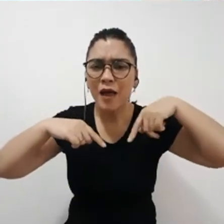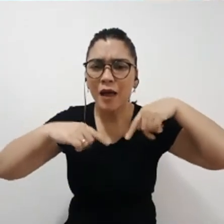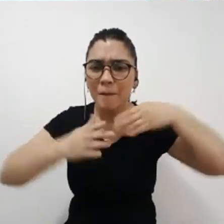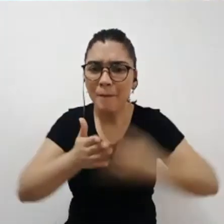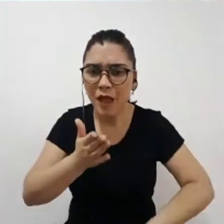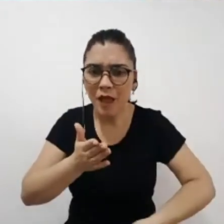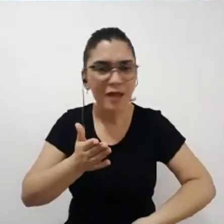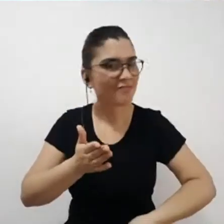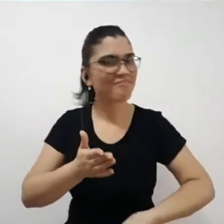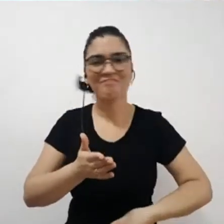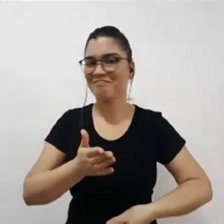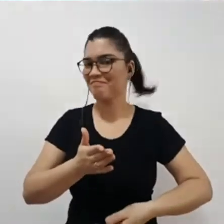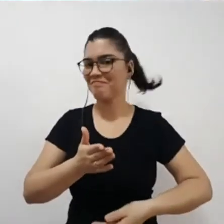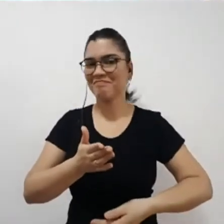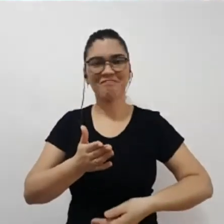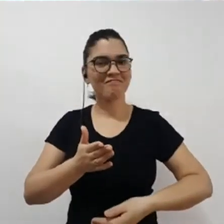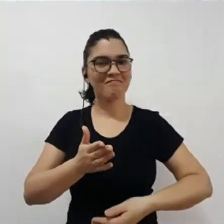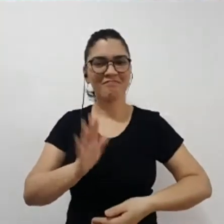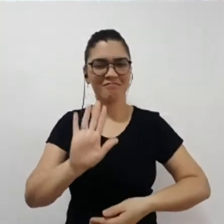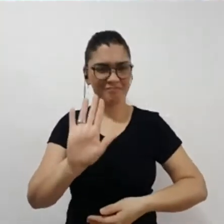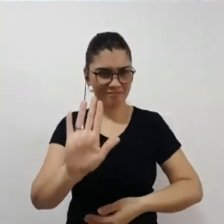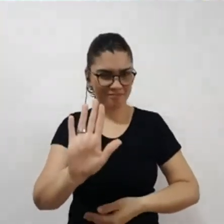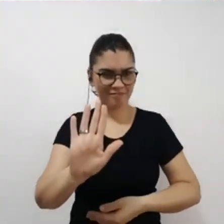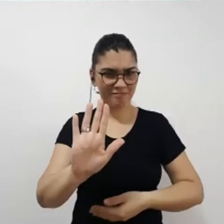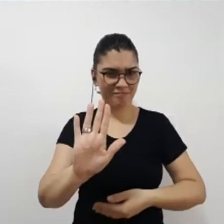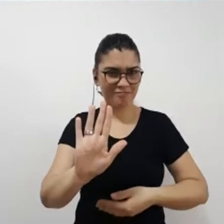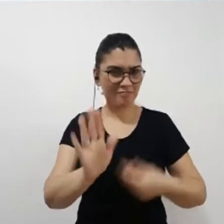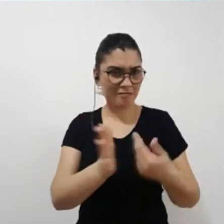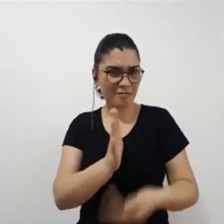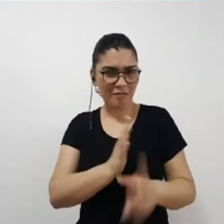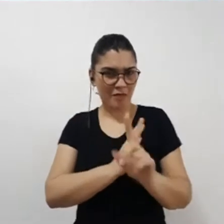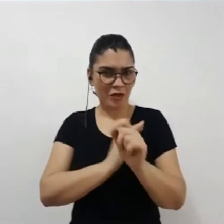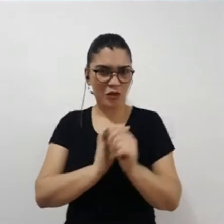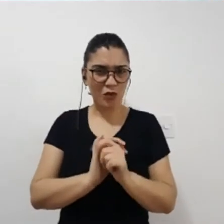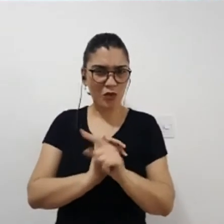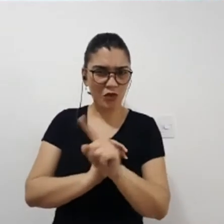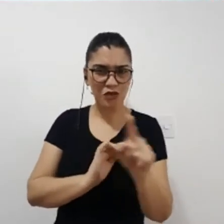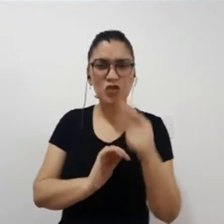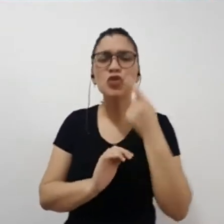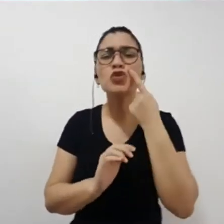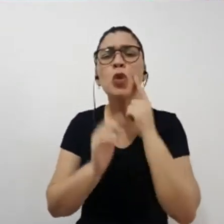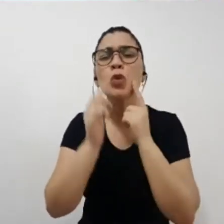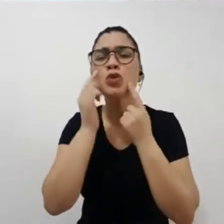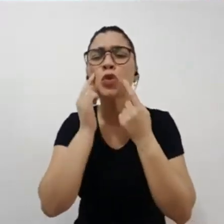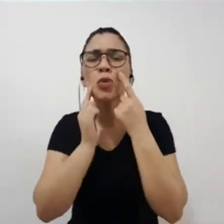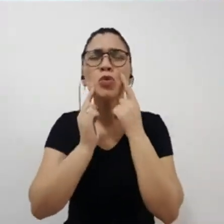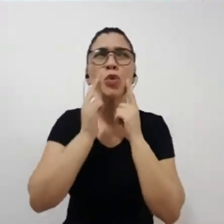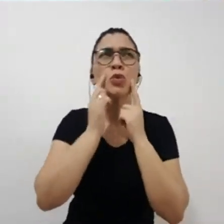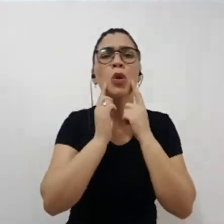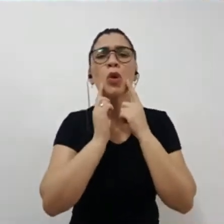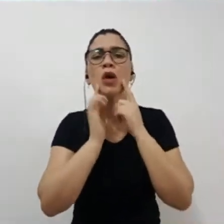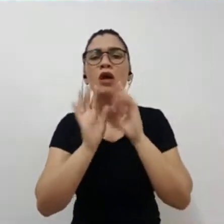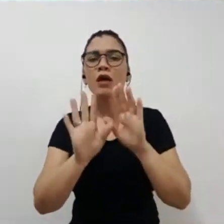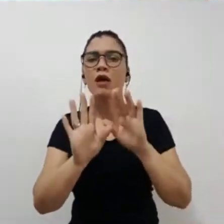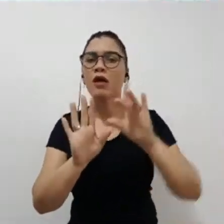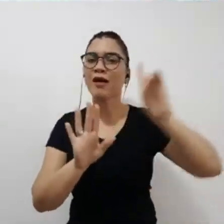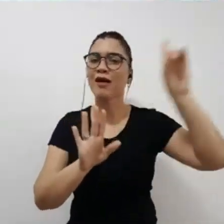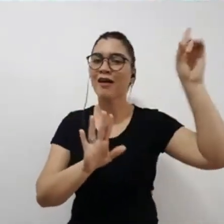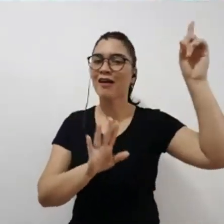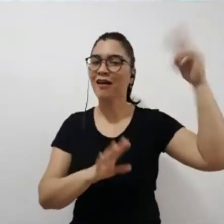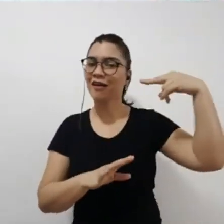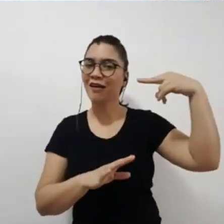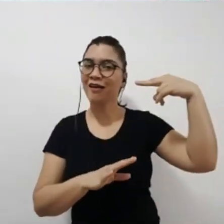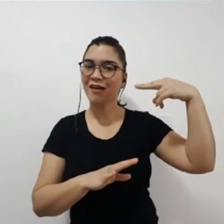Não perca as lágrimas que Deus tem te permitido